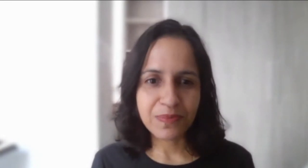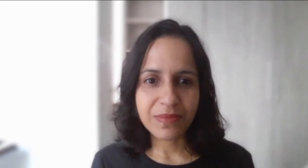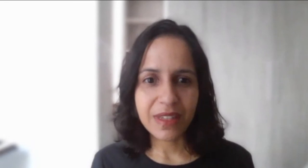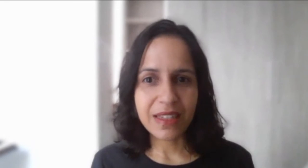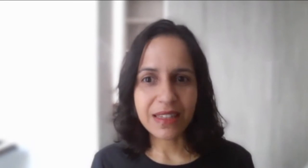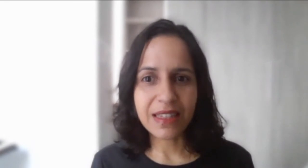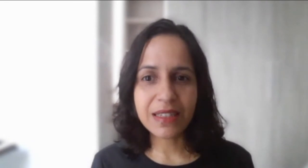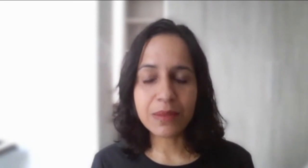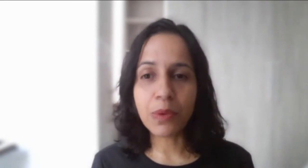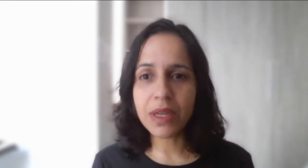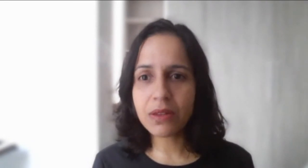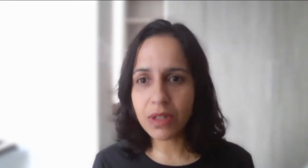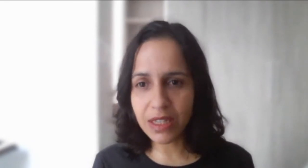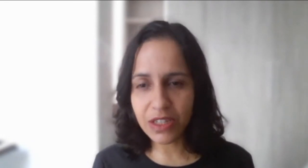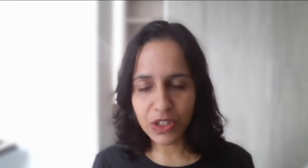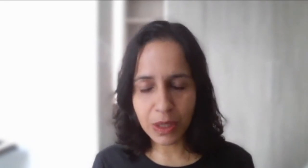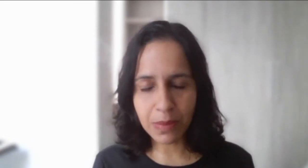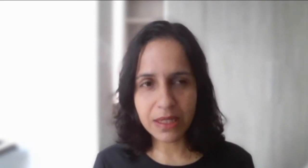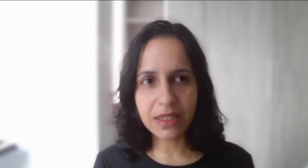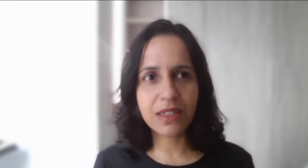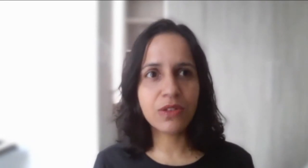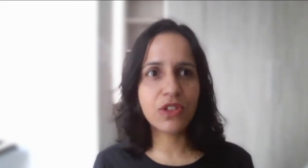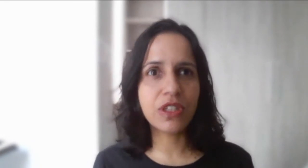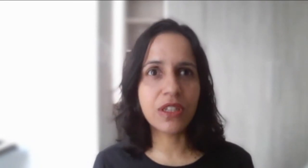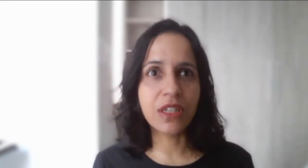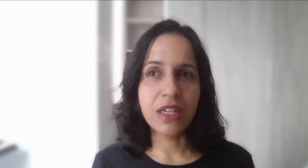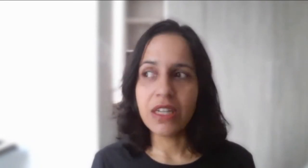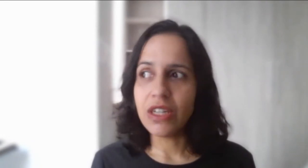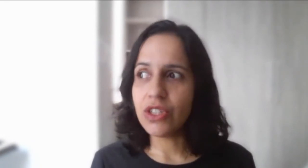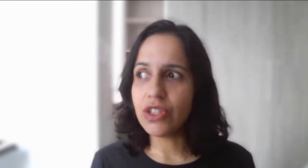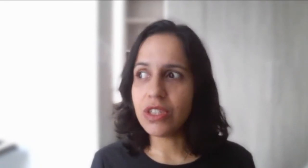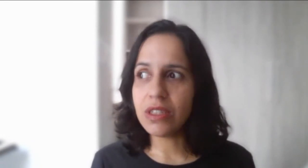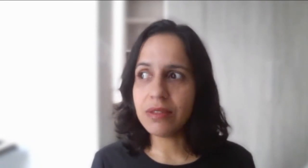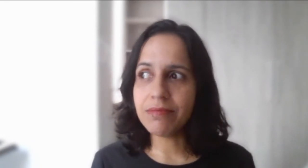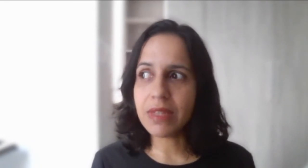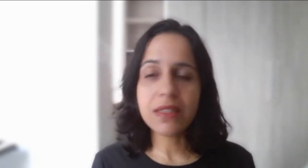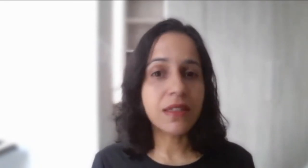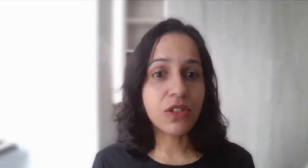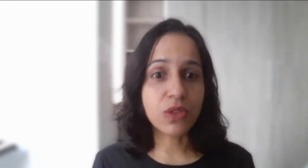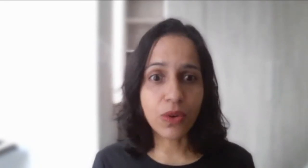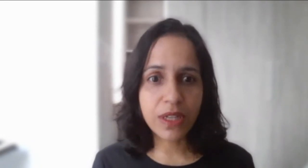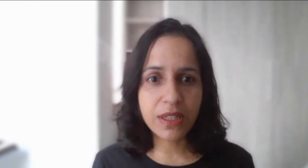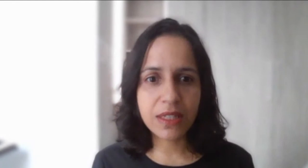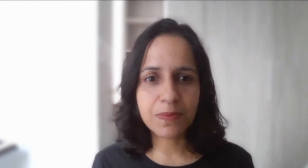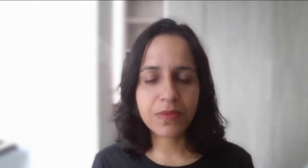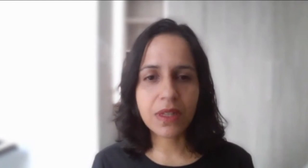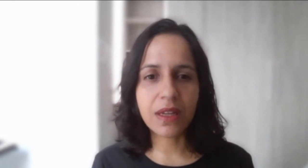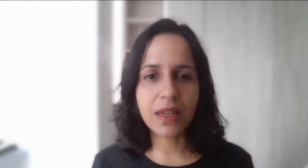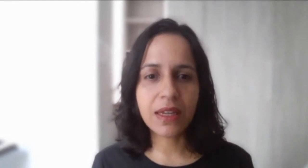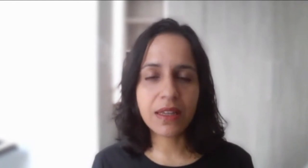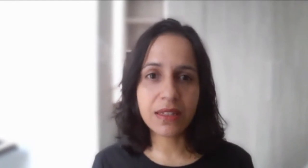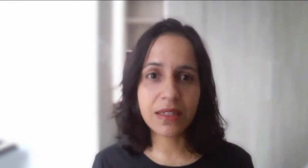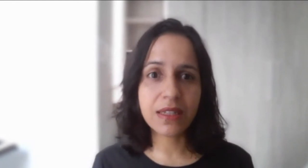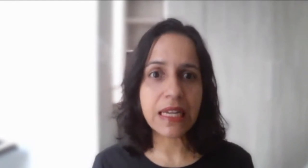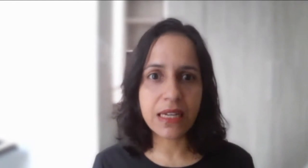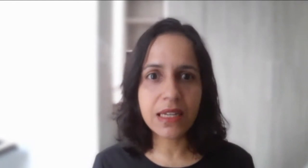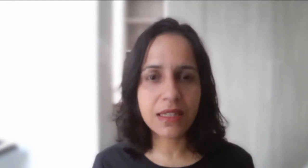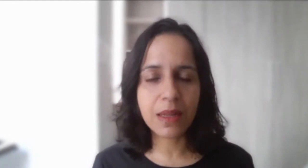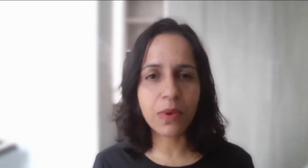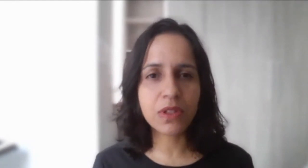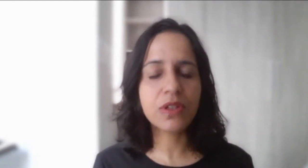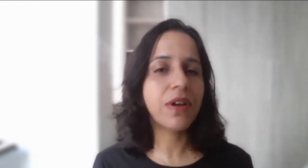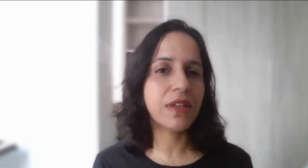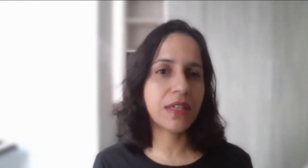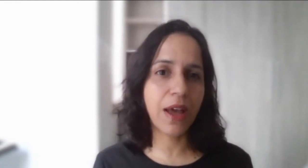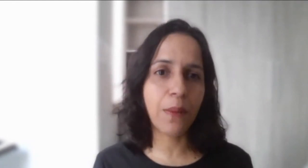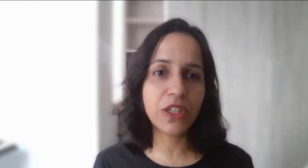especial nesse momento, né, que a gente está passando de restrições, e que essas alegrias,